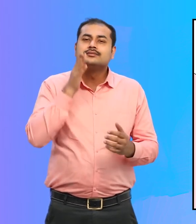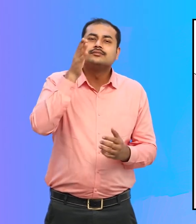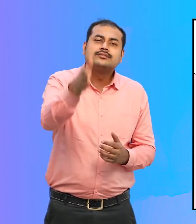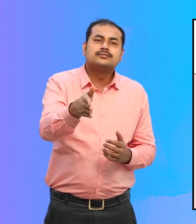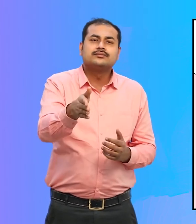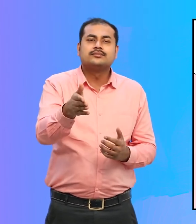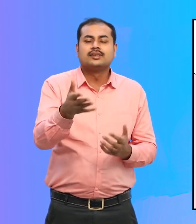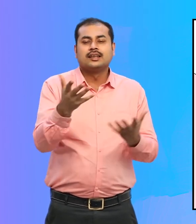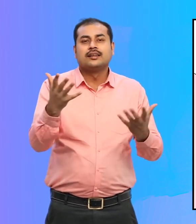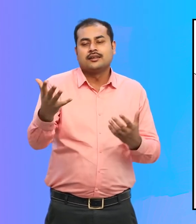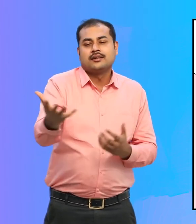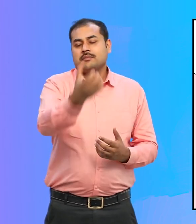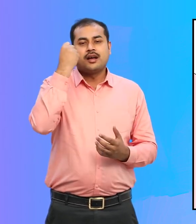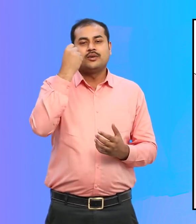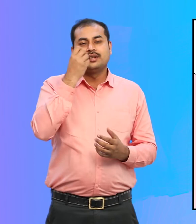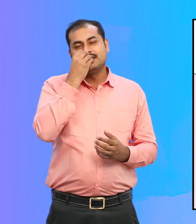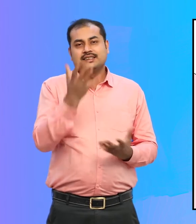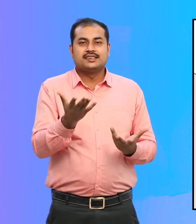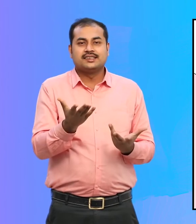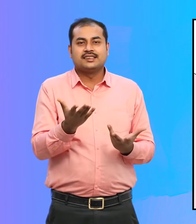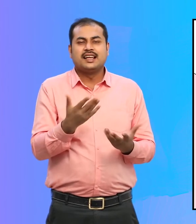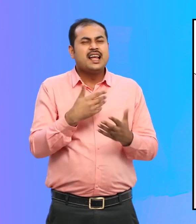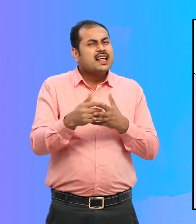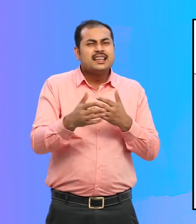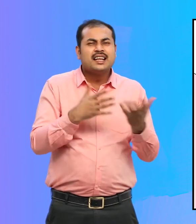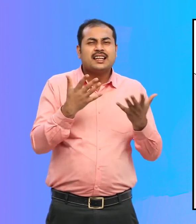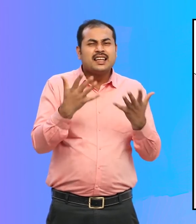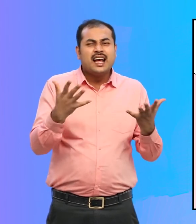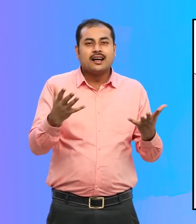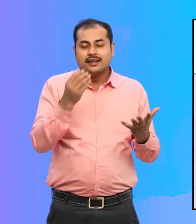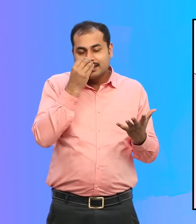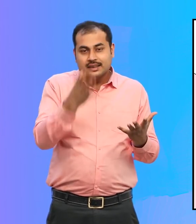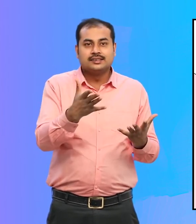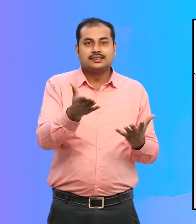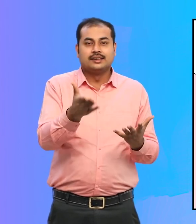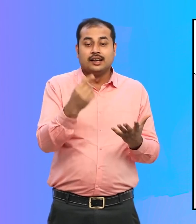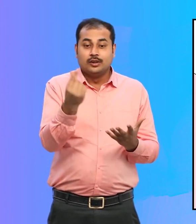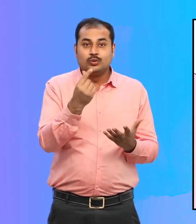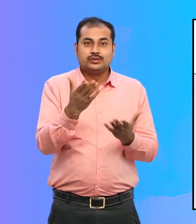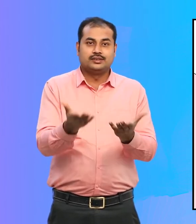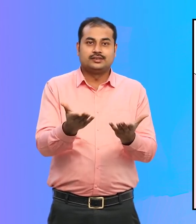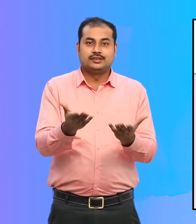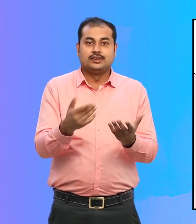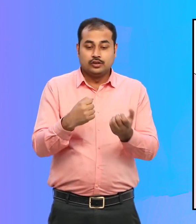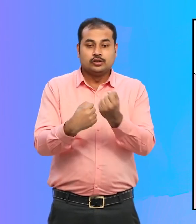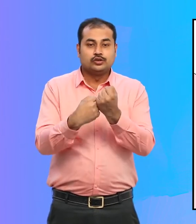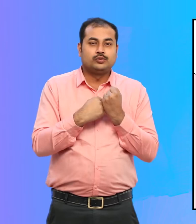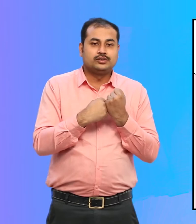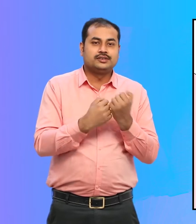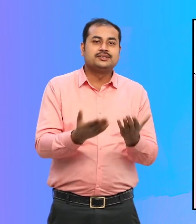प्राप्त करने में सक्षम है कि इससे चीजों को आसानी से प्रयोग में लाने यह करने में